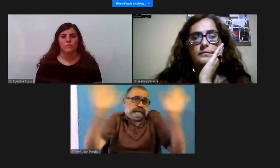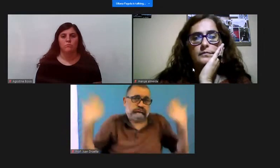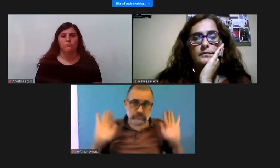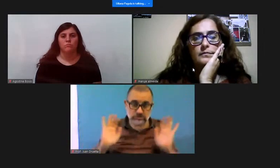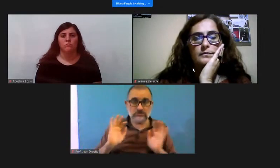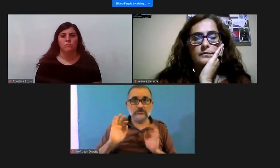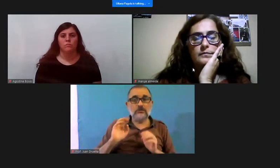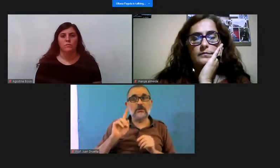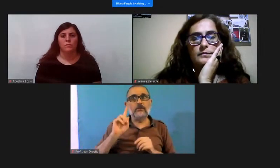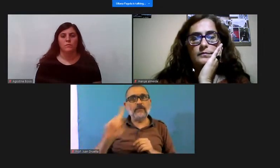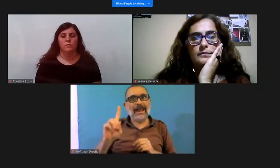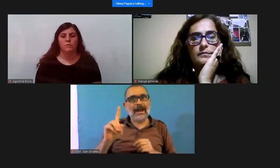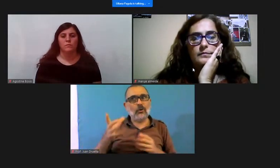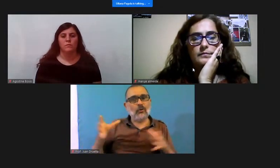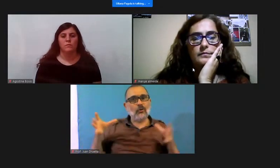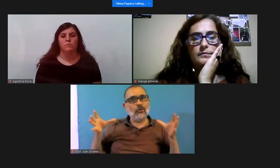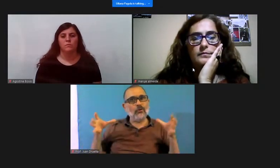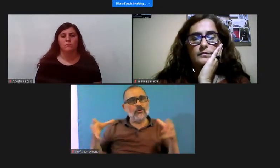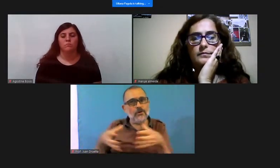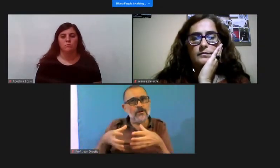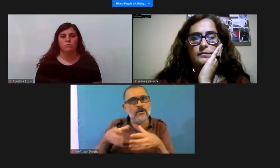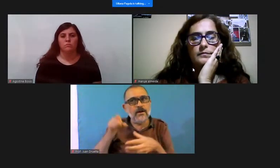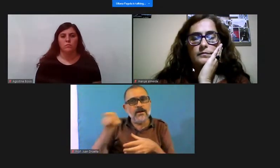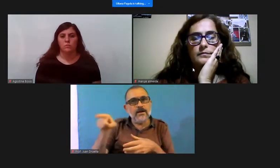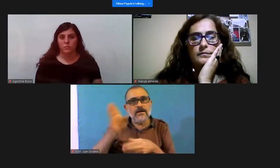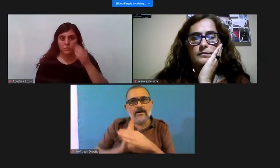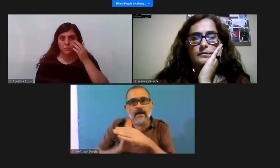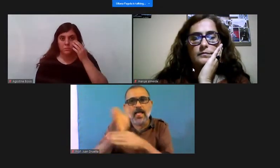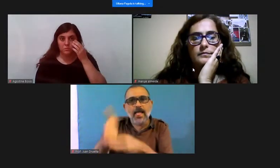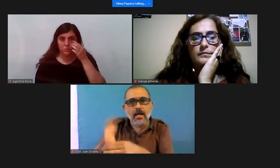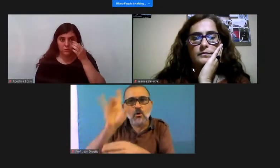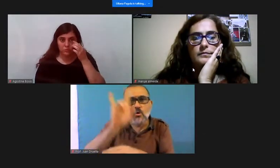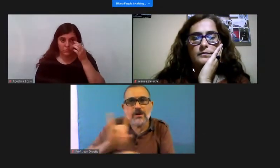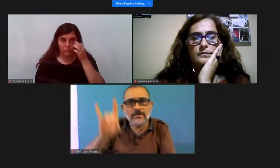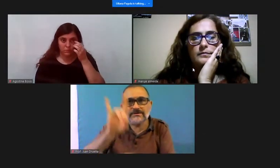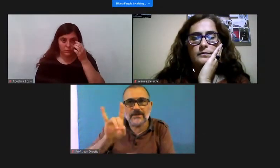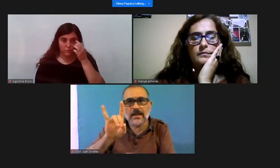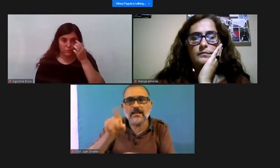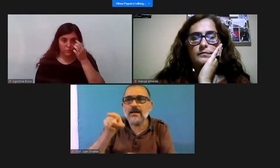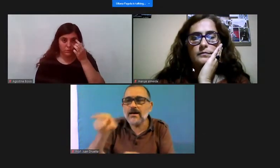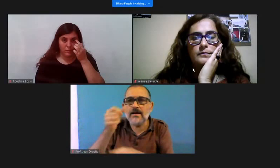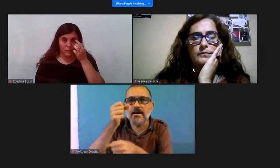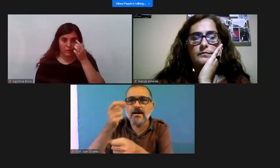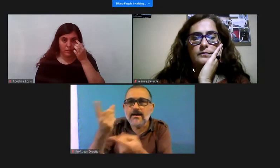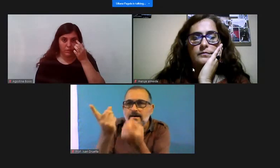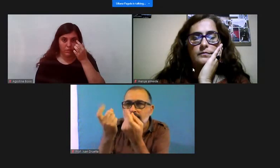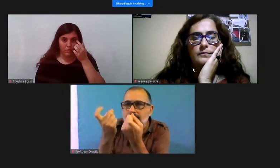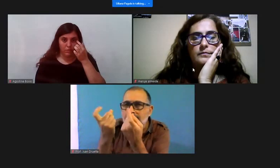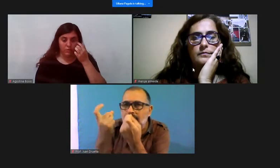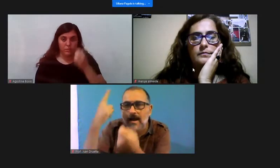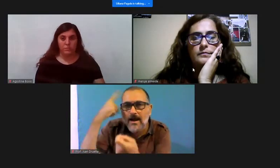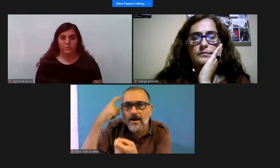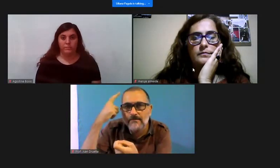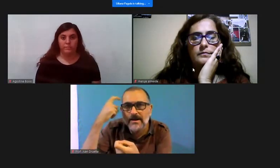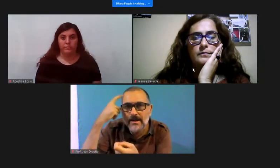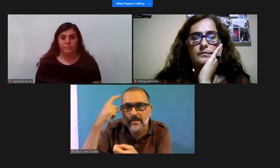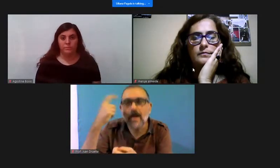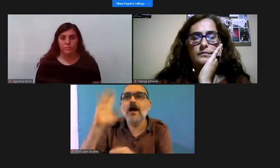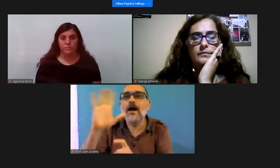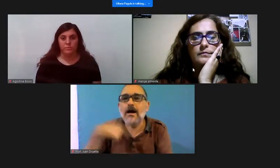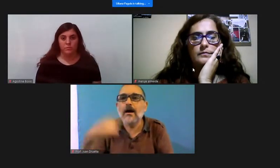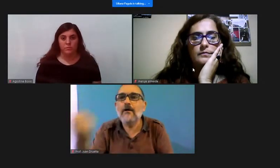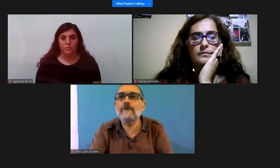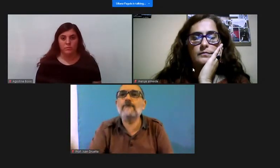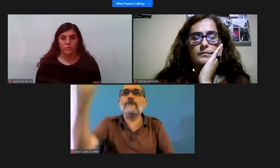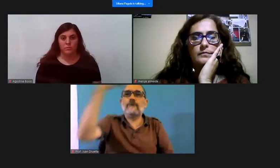estilos de vida. Bueno, sí, claramente, somos todas personas diferentes. Pero como comunidad, el poder ingresar a la